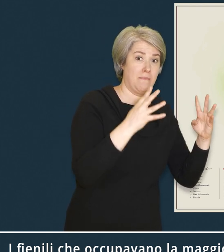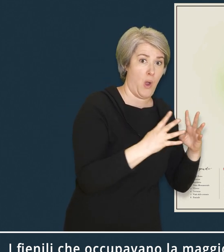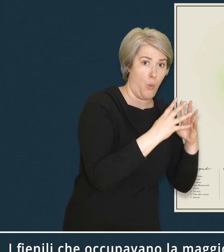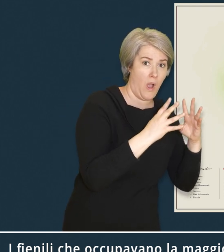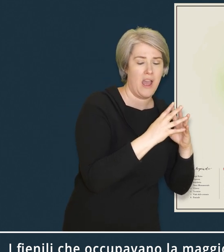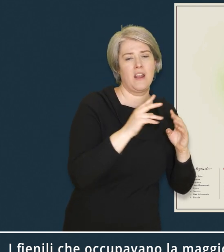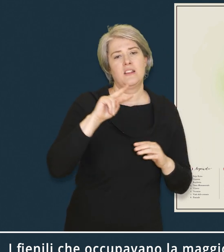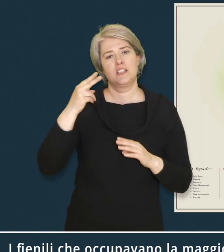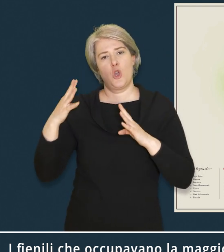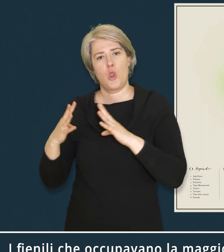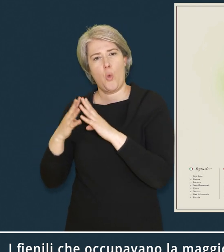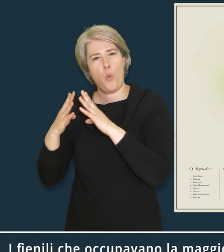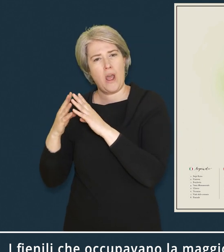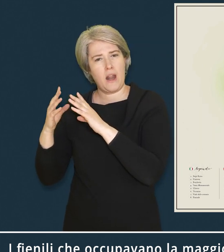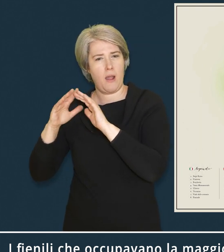guerre mondiali.